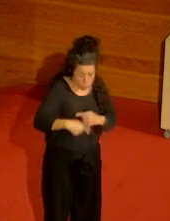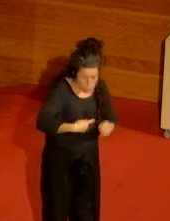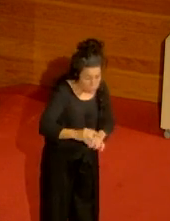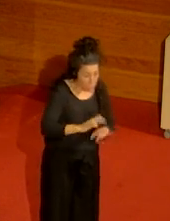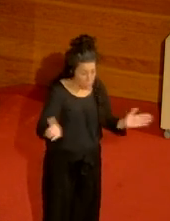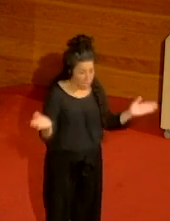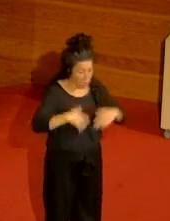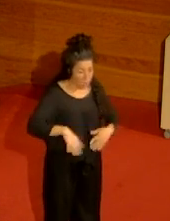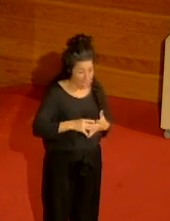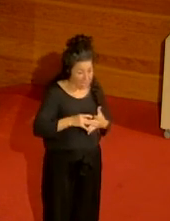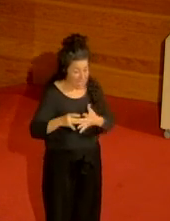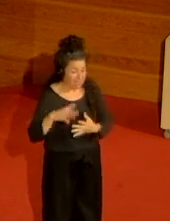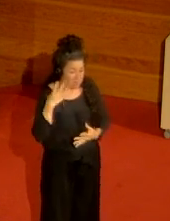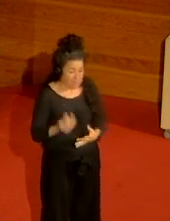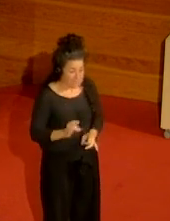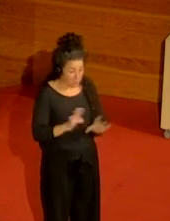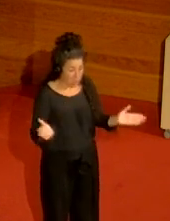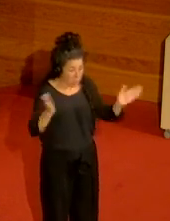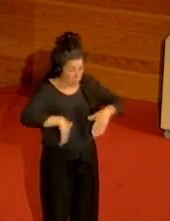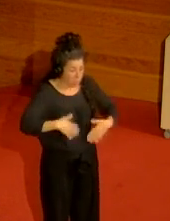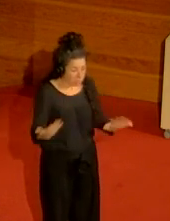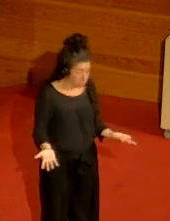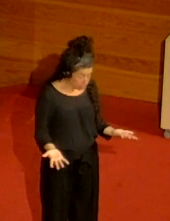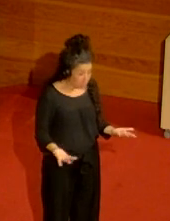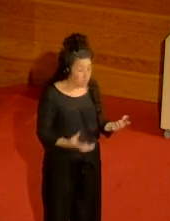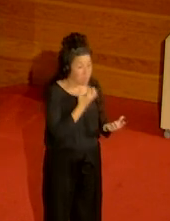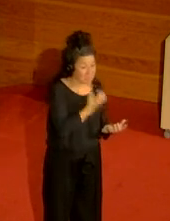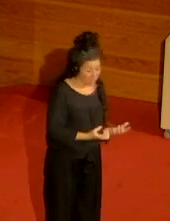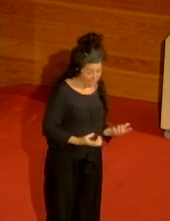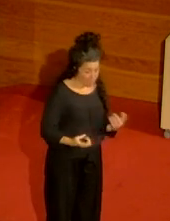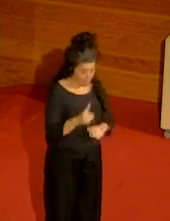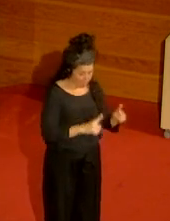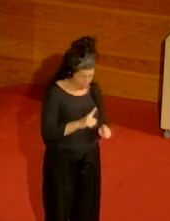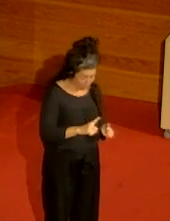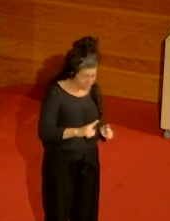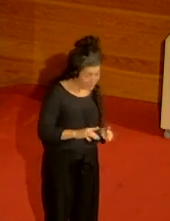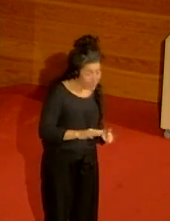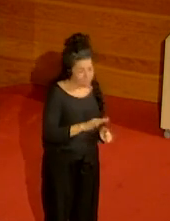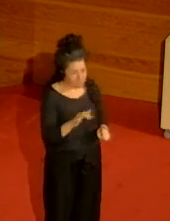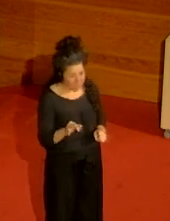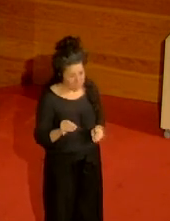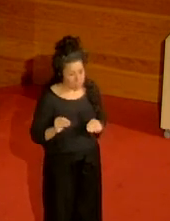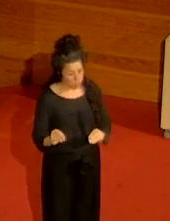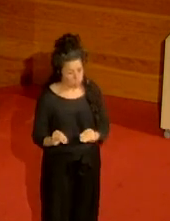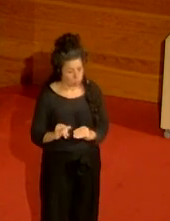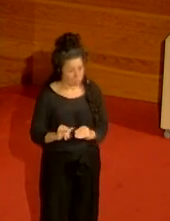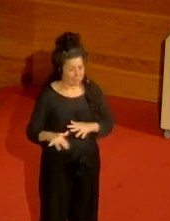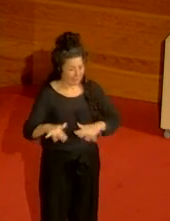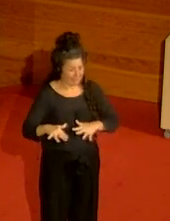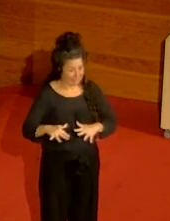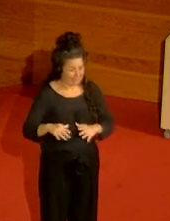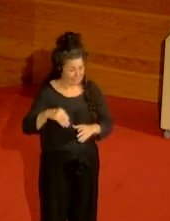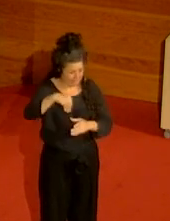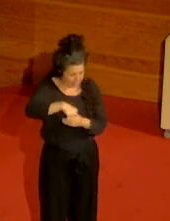liderazgo palestino claro o sea que más allá de los problemas con Israel los propios palestinos También tienen una crisis interna de falta